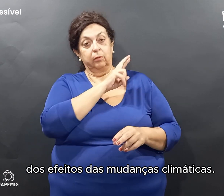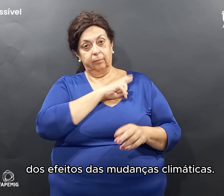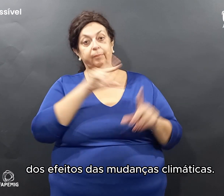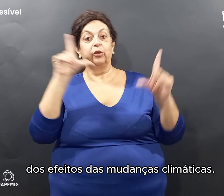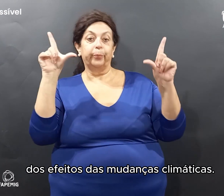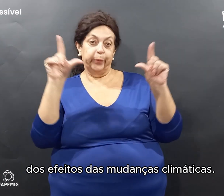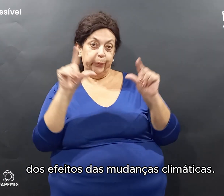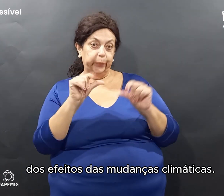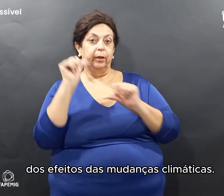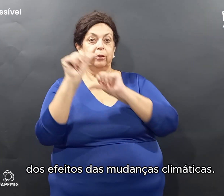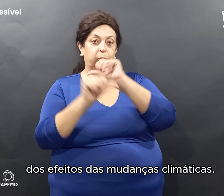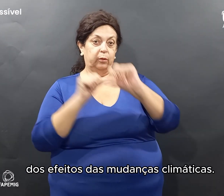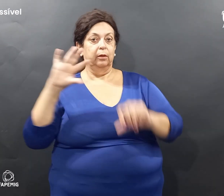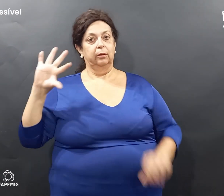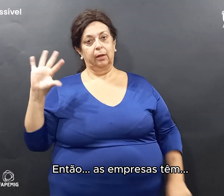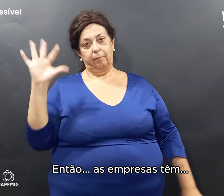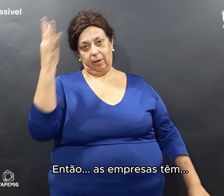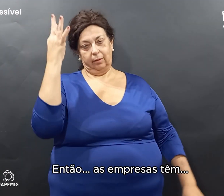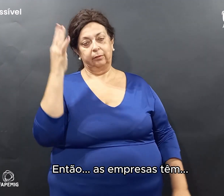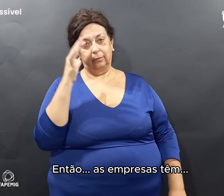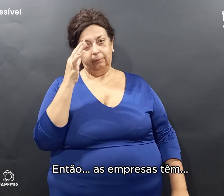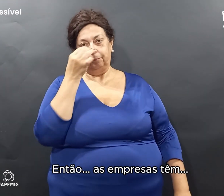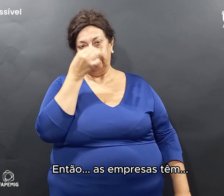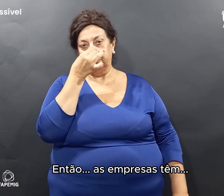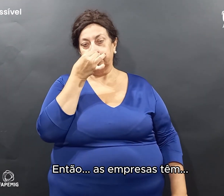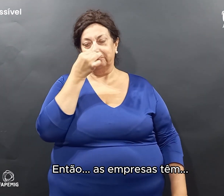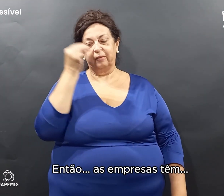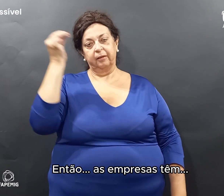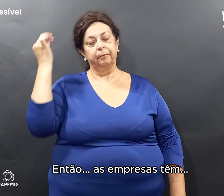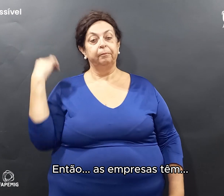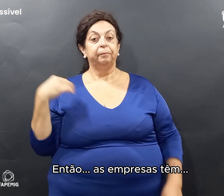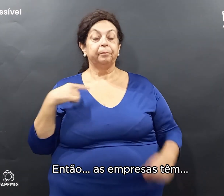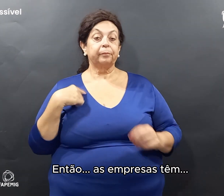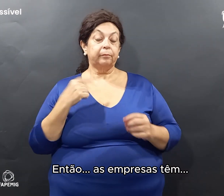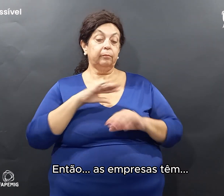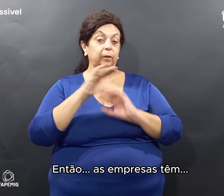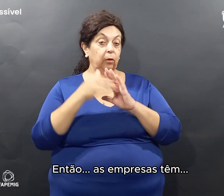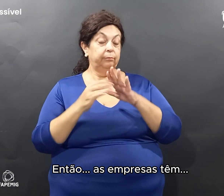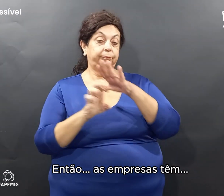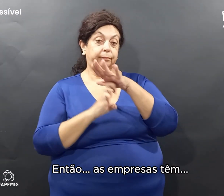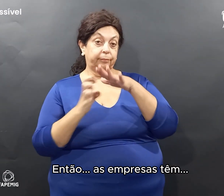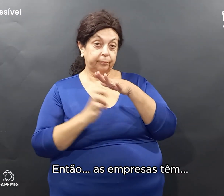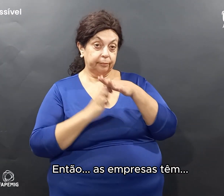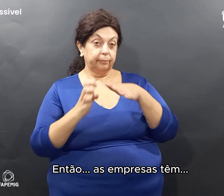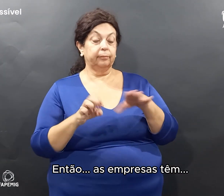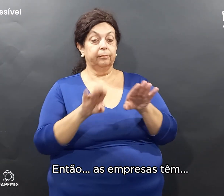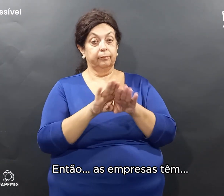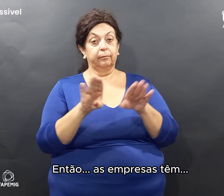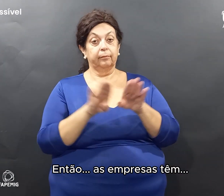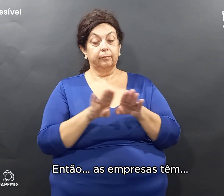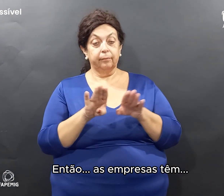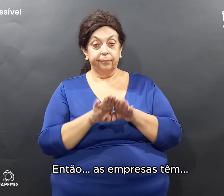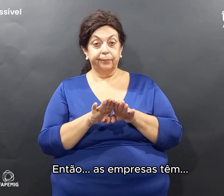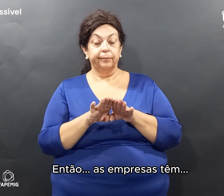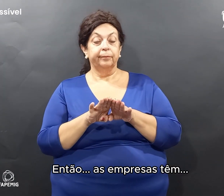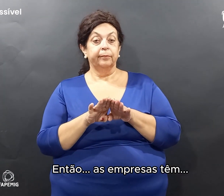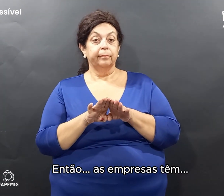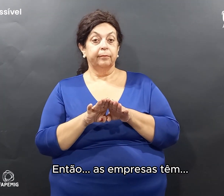das mudanças climáticas. Então, e as empresas, elas têm